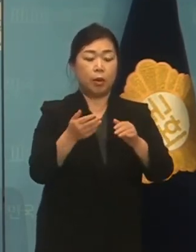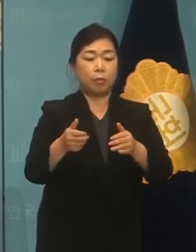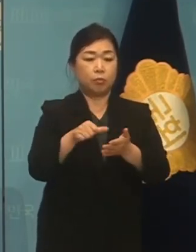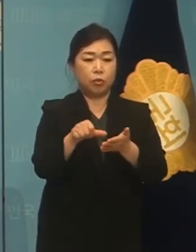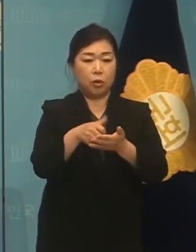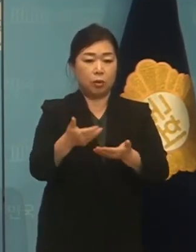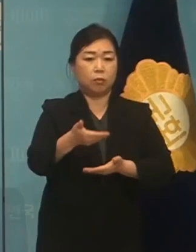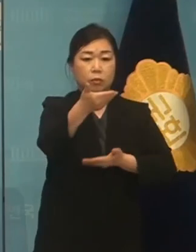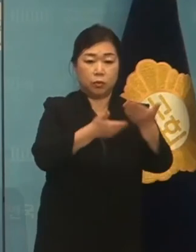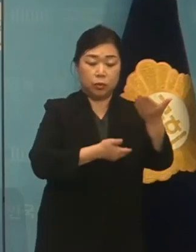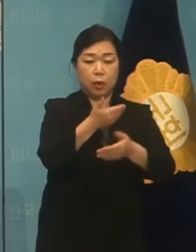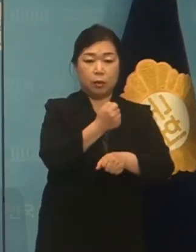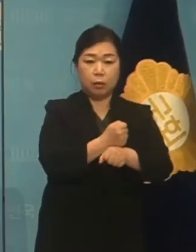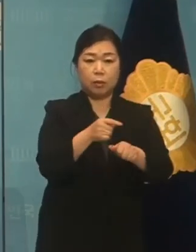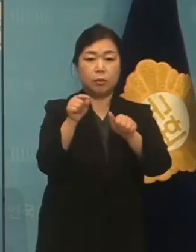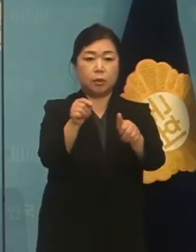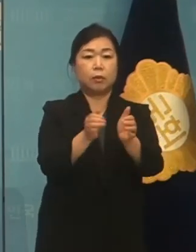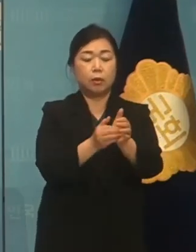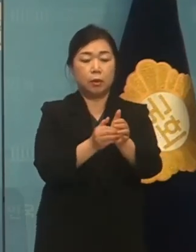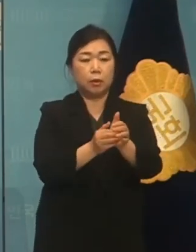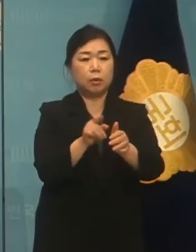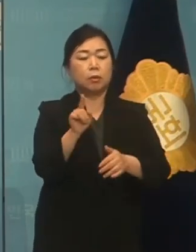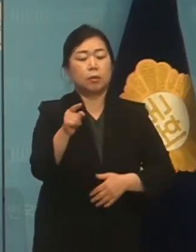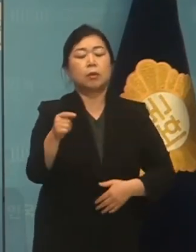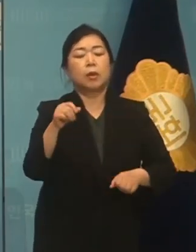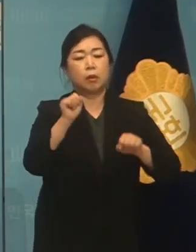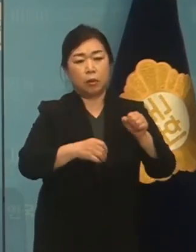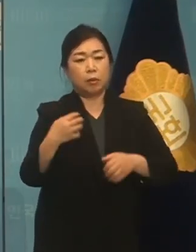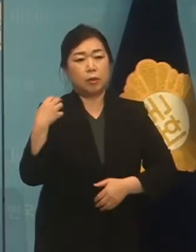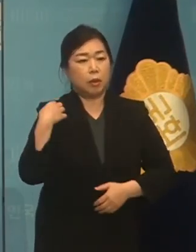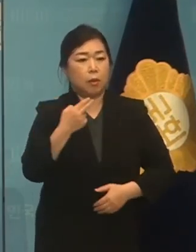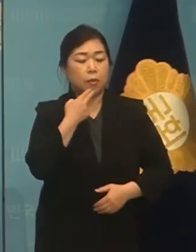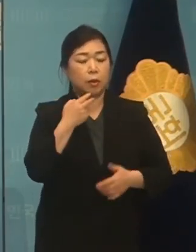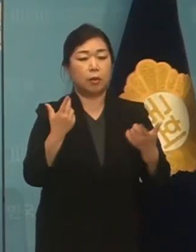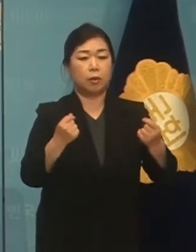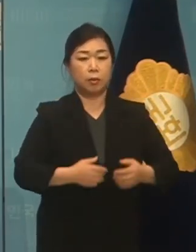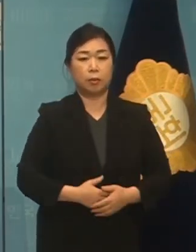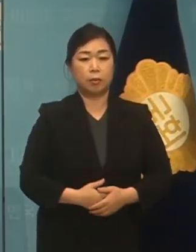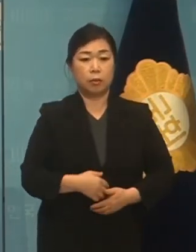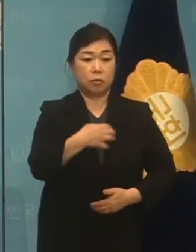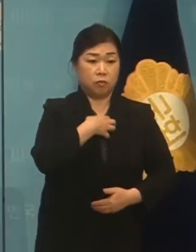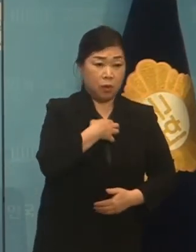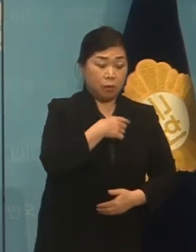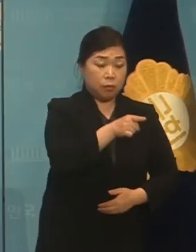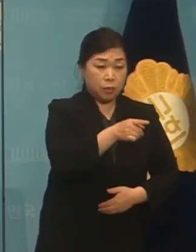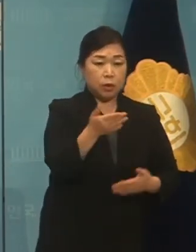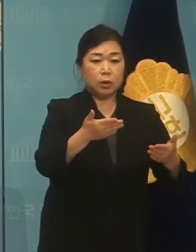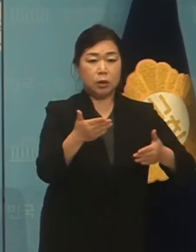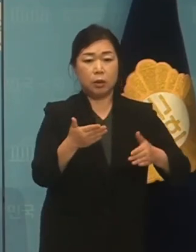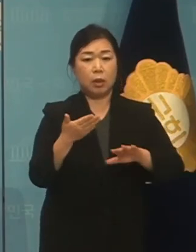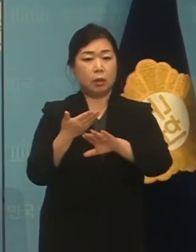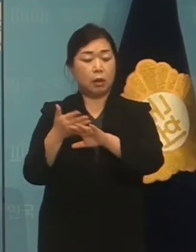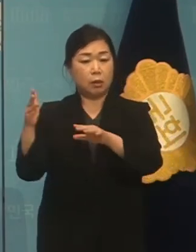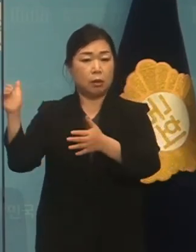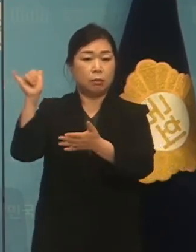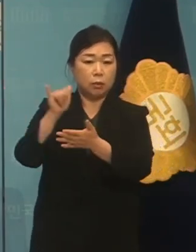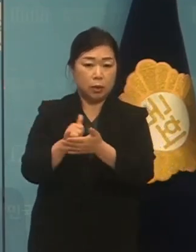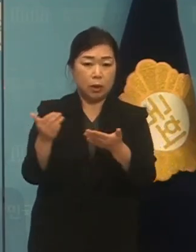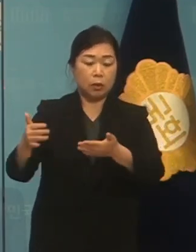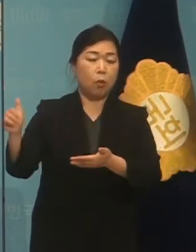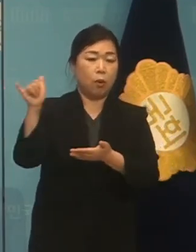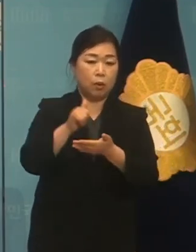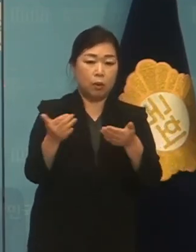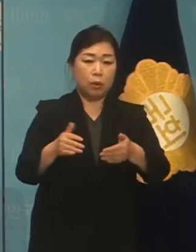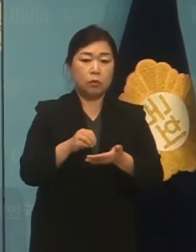명시하였습니다. 무책임 그 자체입니다. 위험의 외주화에 이어 위험의 이주화를 하겠다는